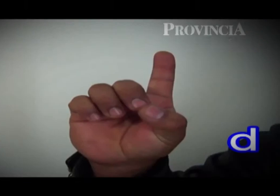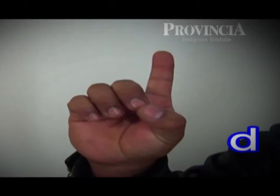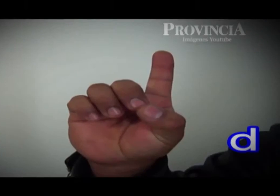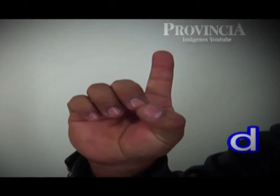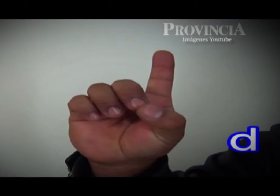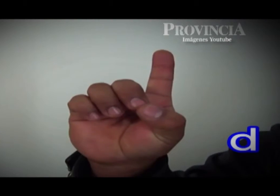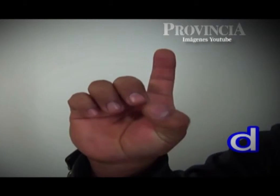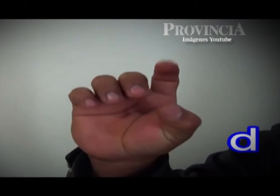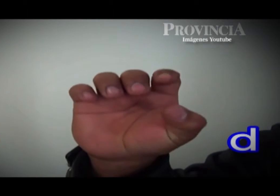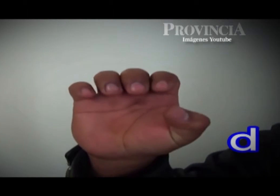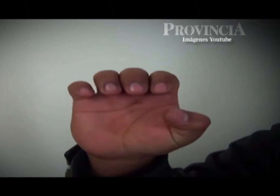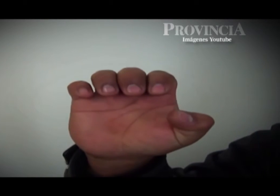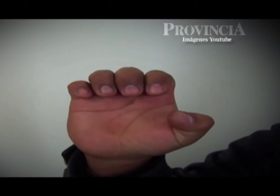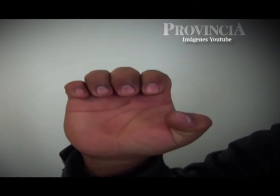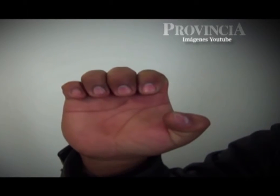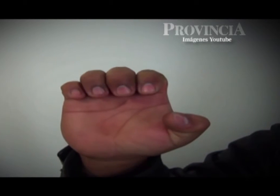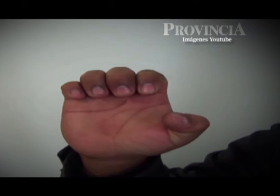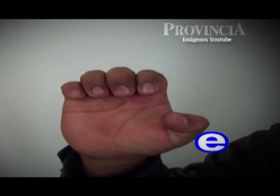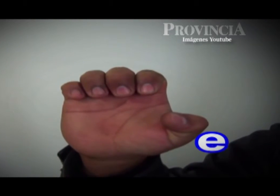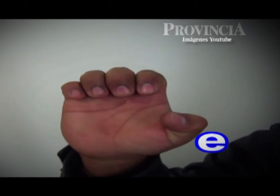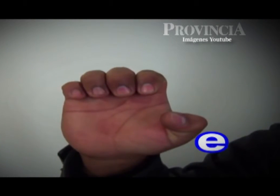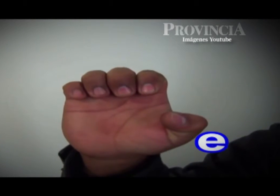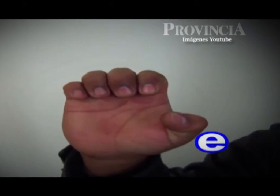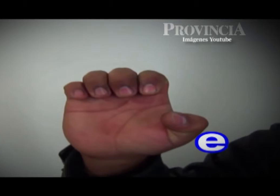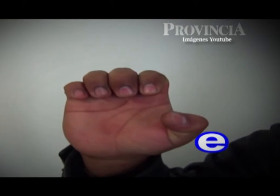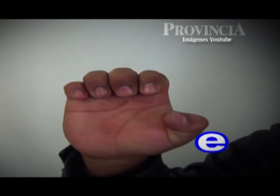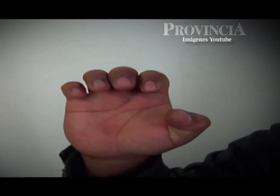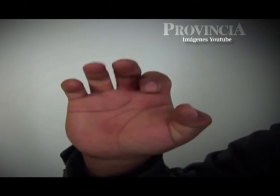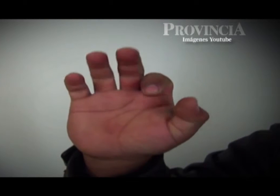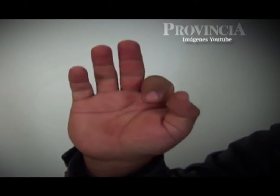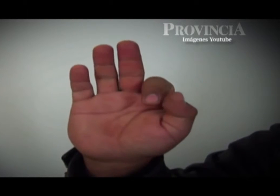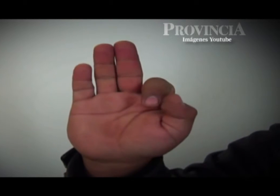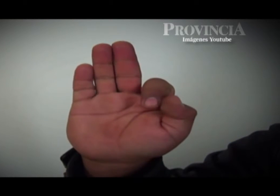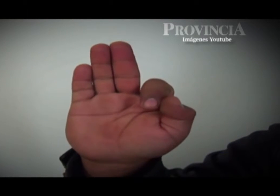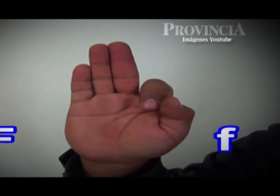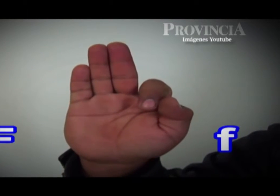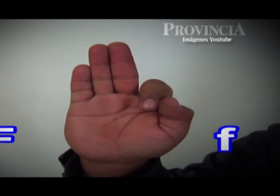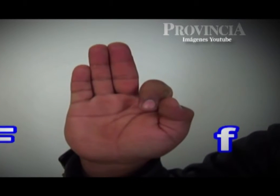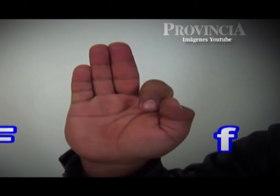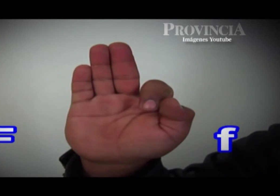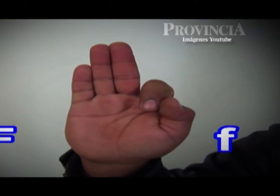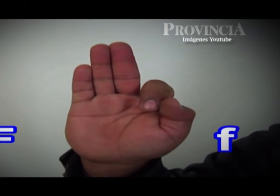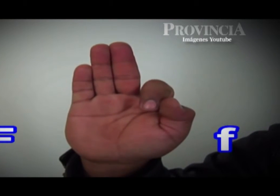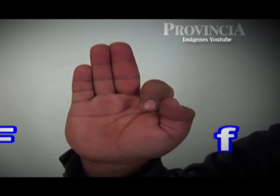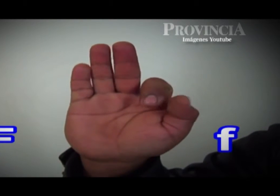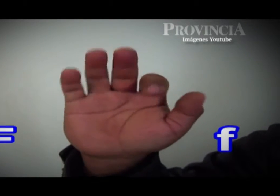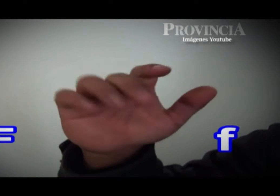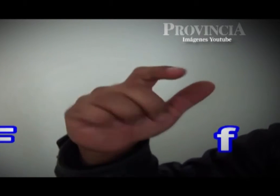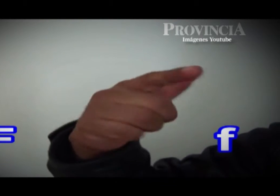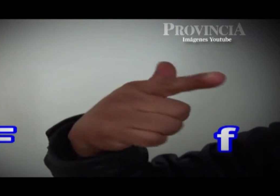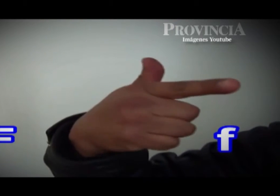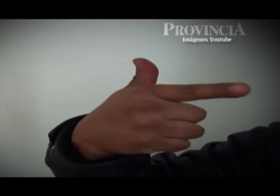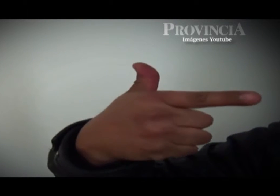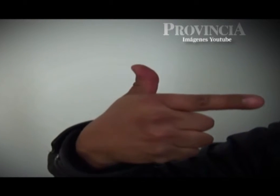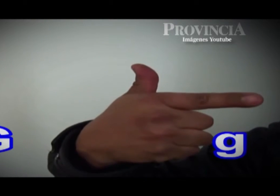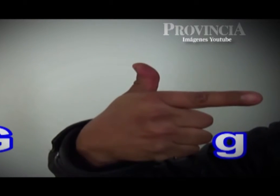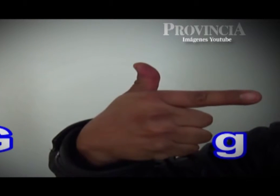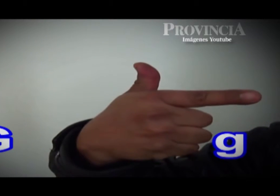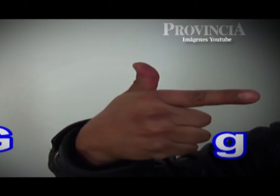El también intérprete certificado en lengua de señas informó que aún no se tiene fecha para iniciar la difusión de la producción audiovisual, pero adelantó que será a través de los medios de comunicación